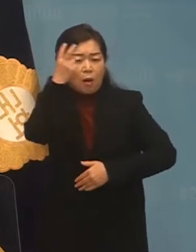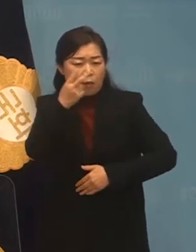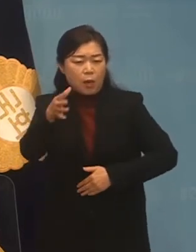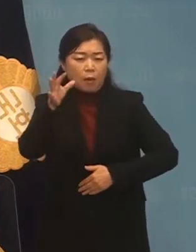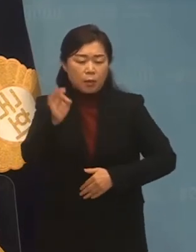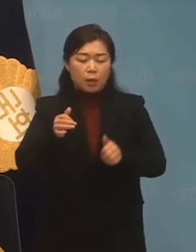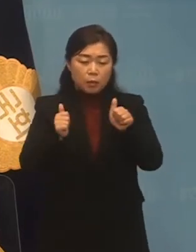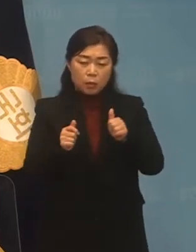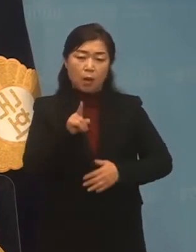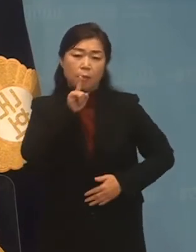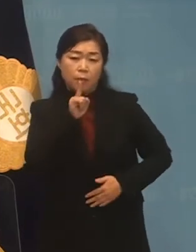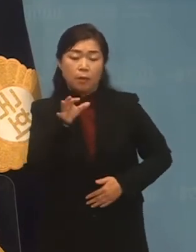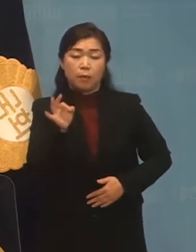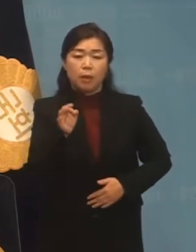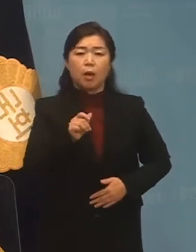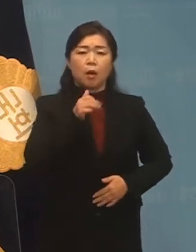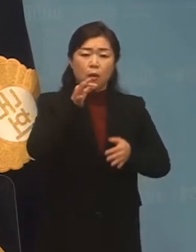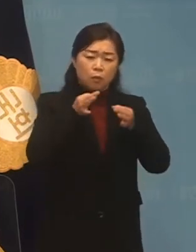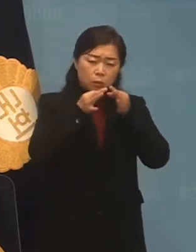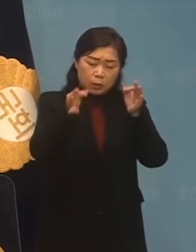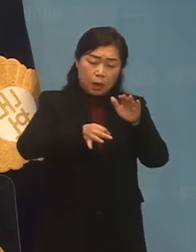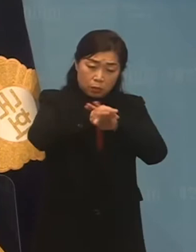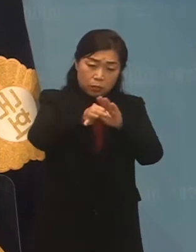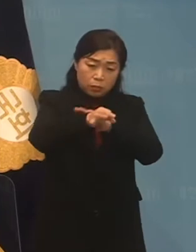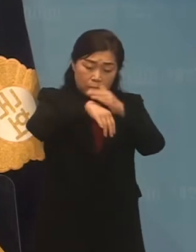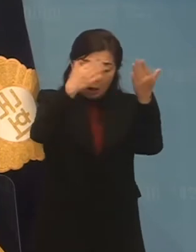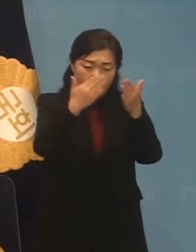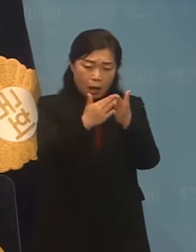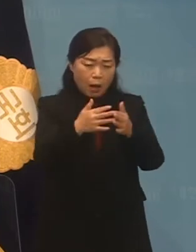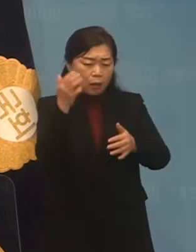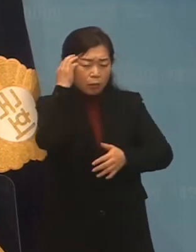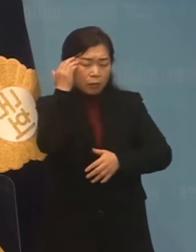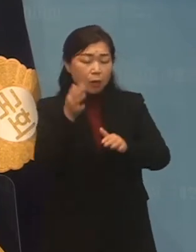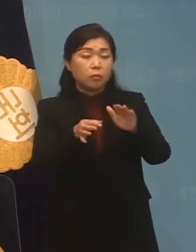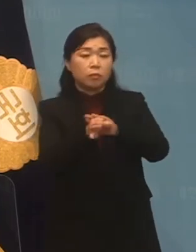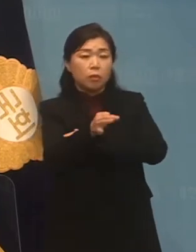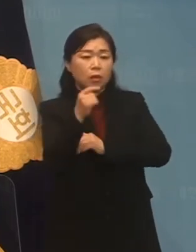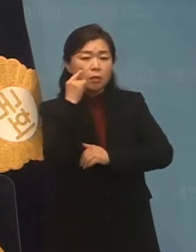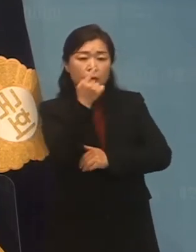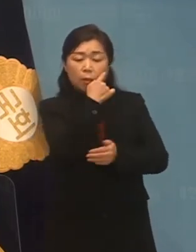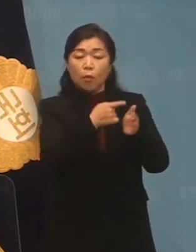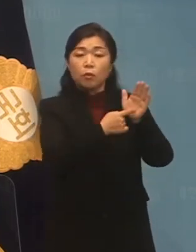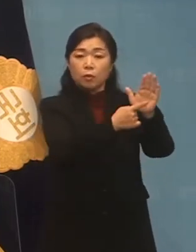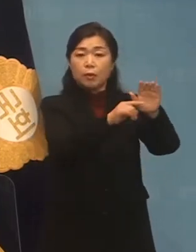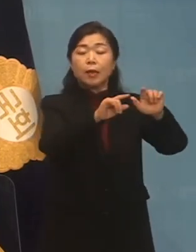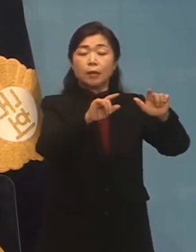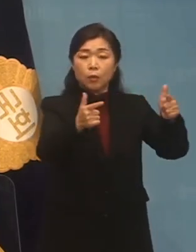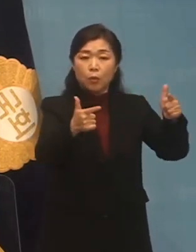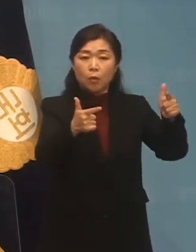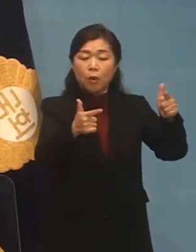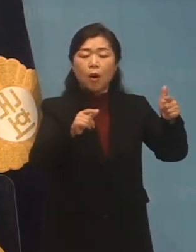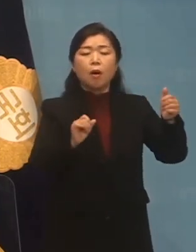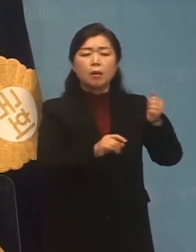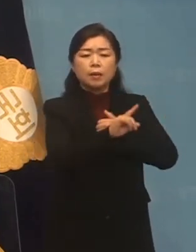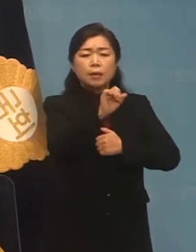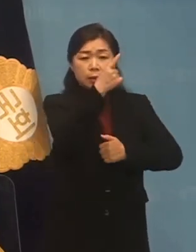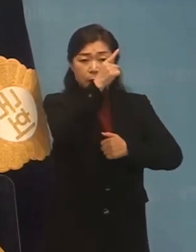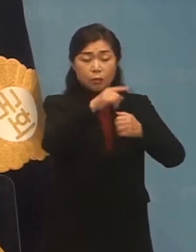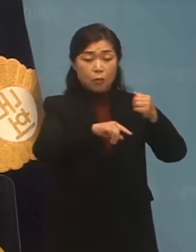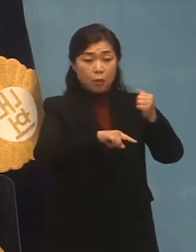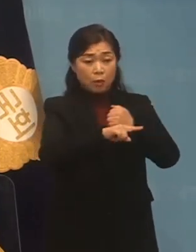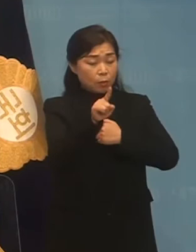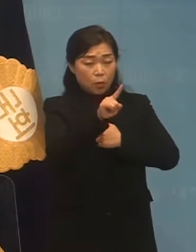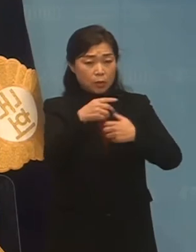소송 비용, 그 노력을 부담해서 증명하는 것이 아니라 인과성이 없다는 것을